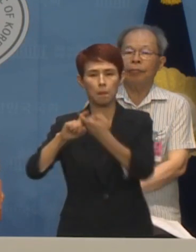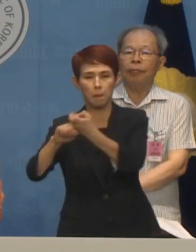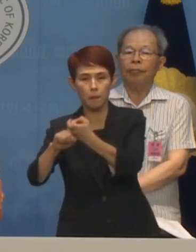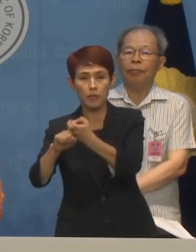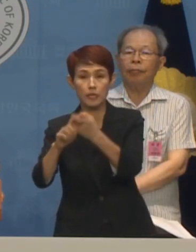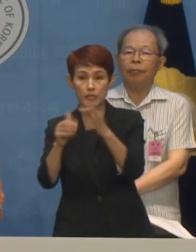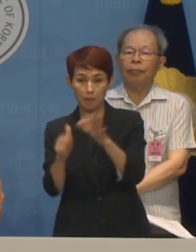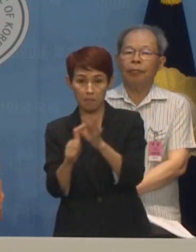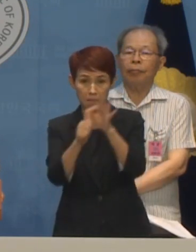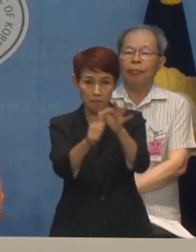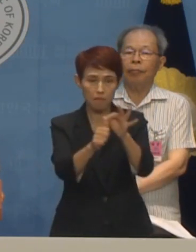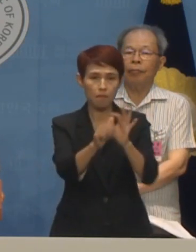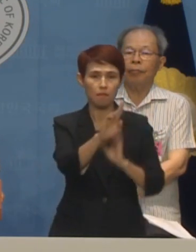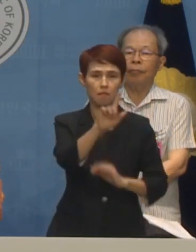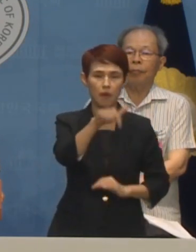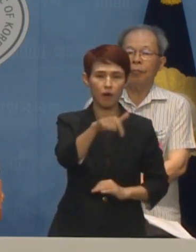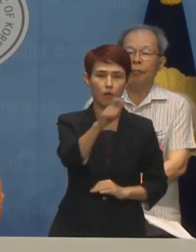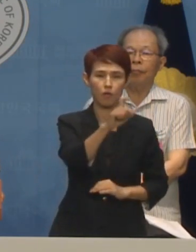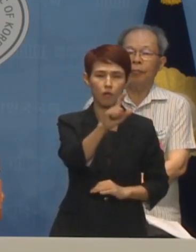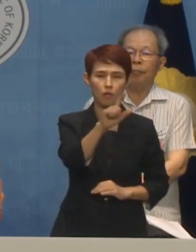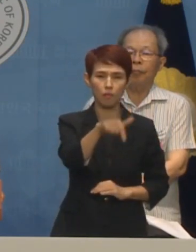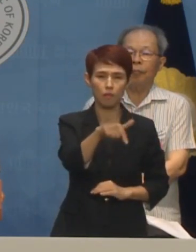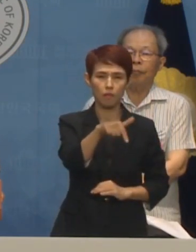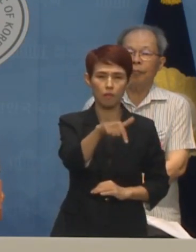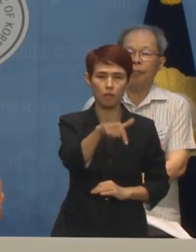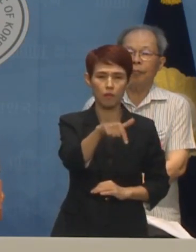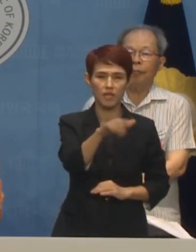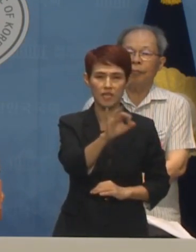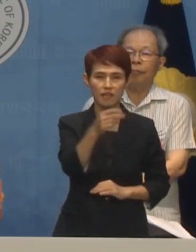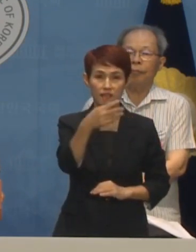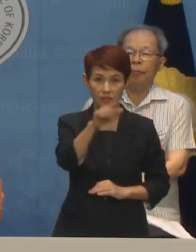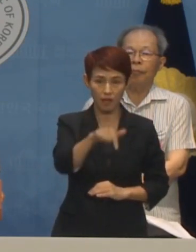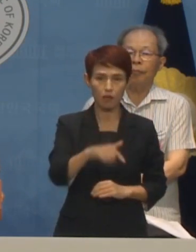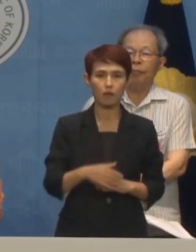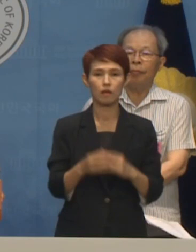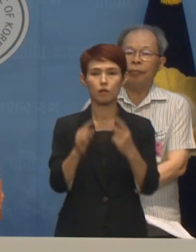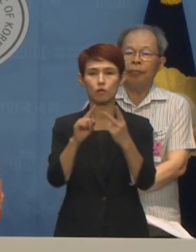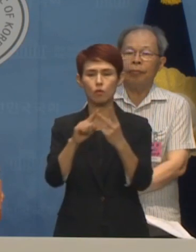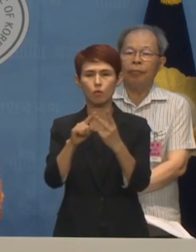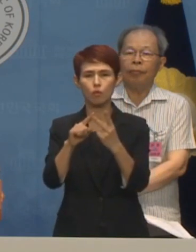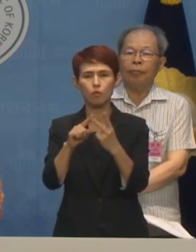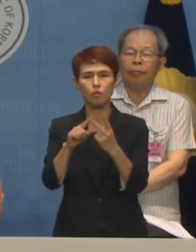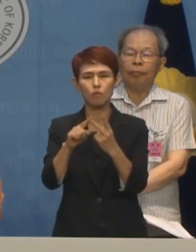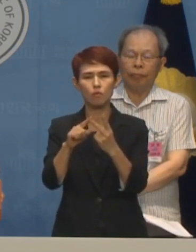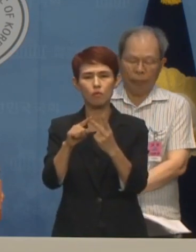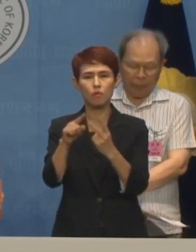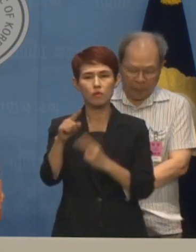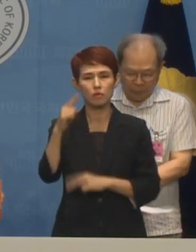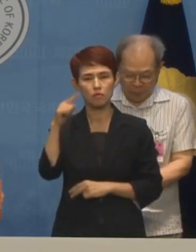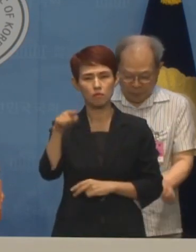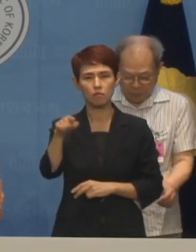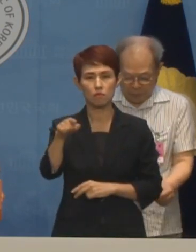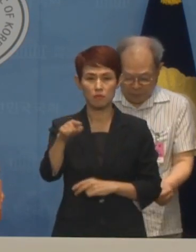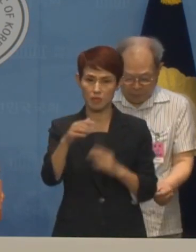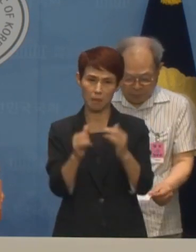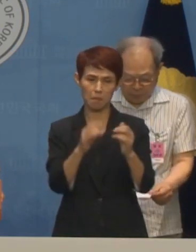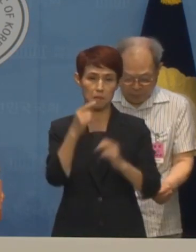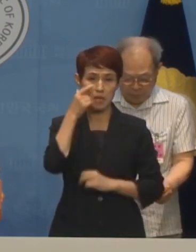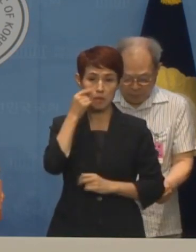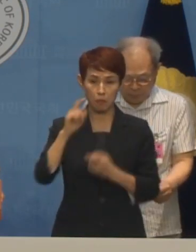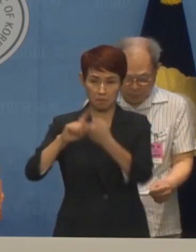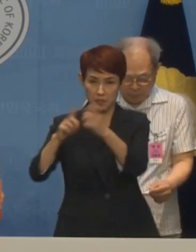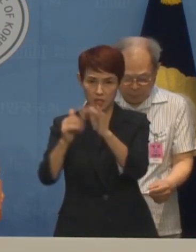박이택 소장과 오영섭 전 연세대 이승만 연구원 연구교수를 임명했다.